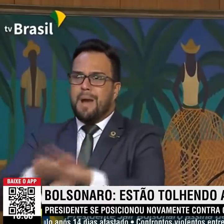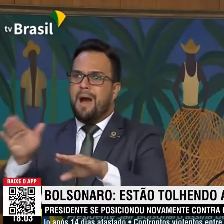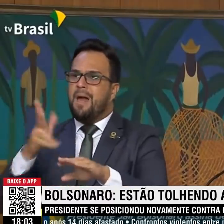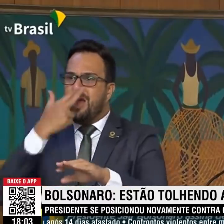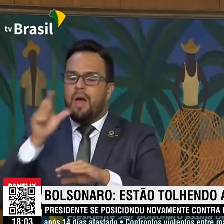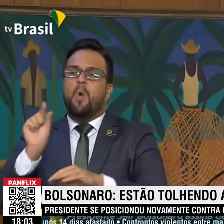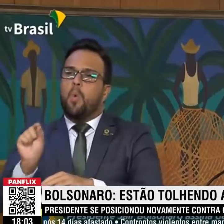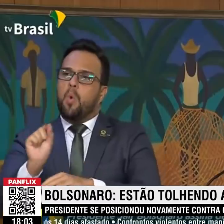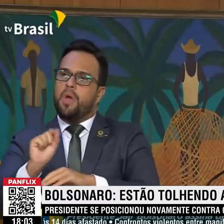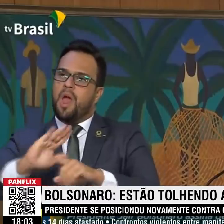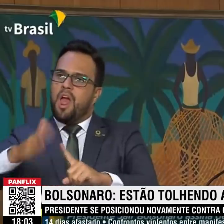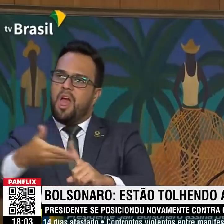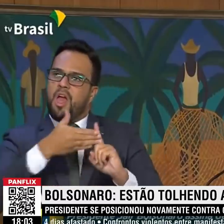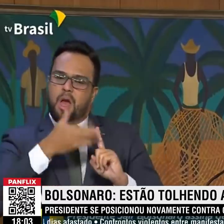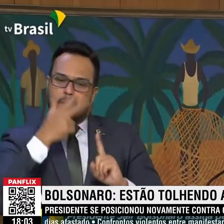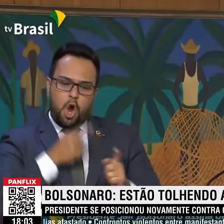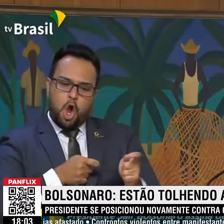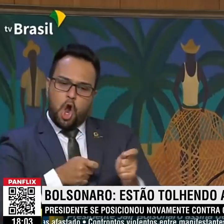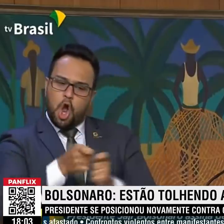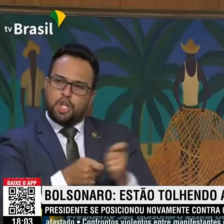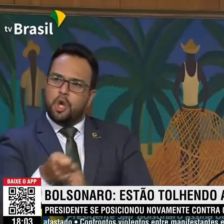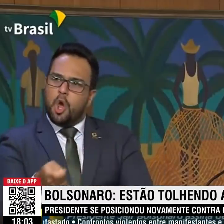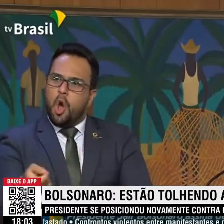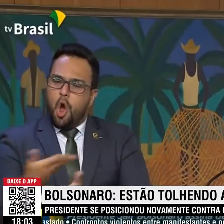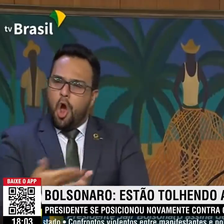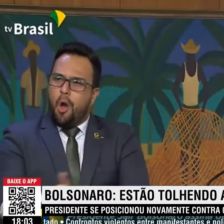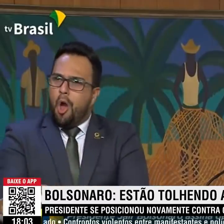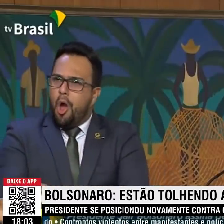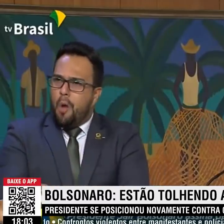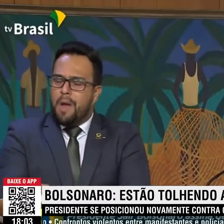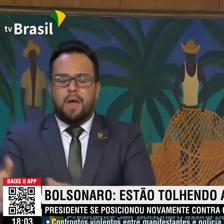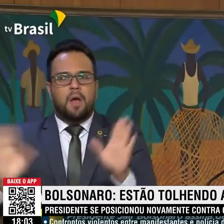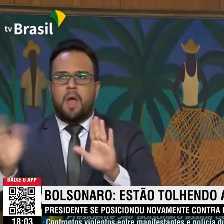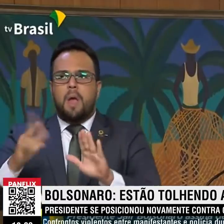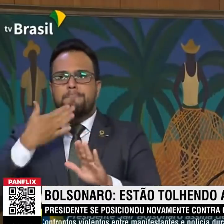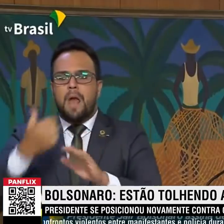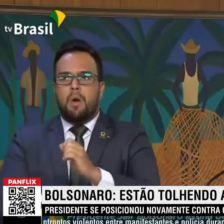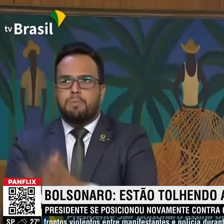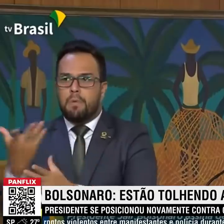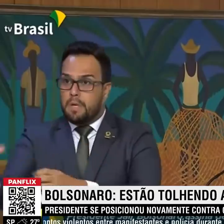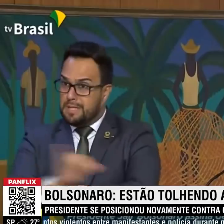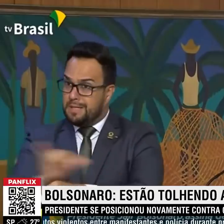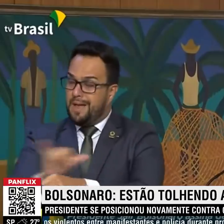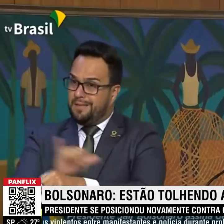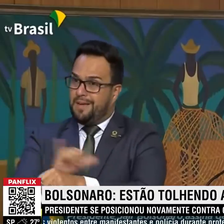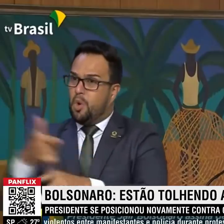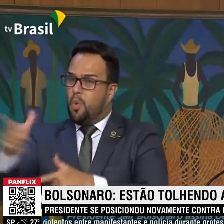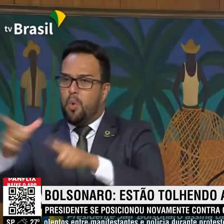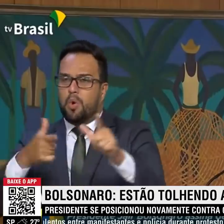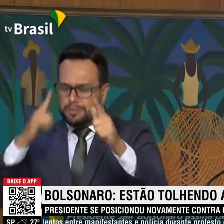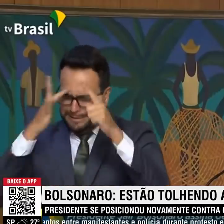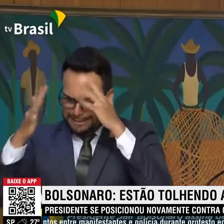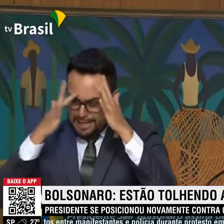como seu método de controle primário desenvolva sistemas melhores para fazê-lo